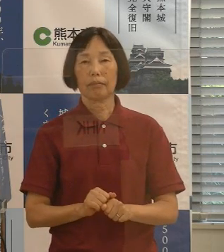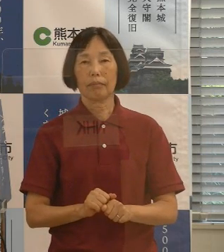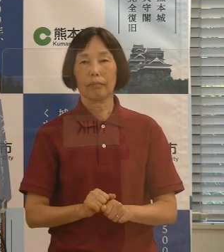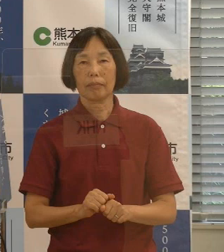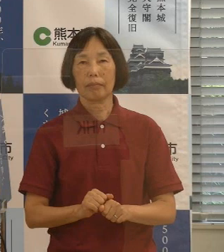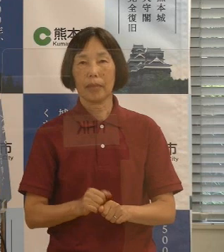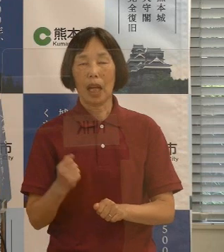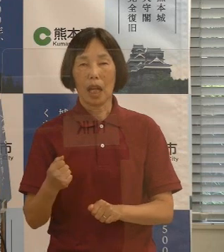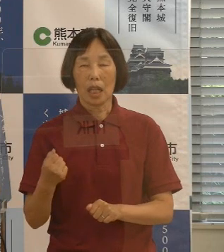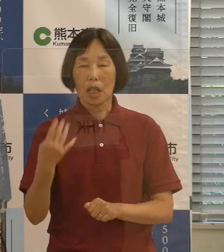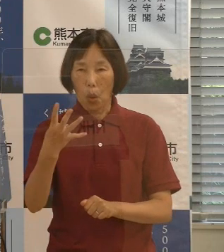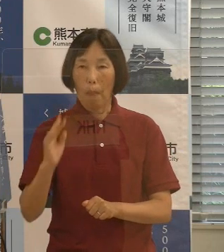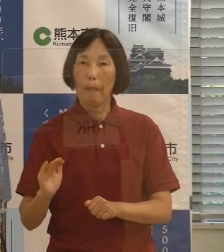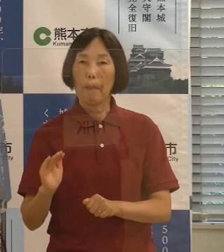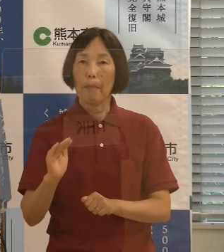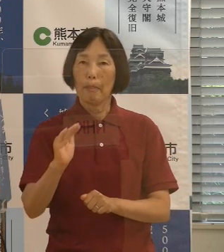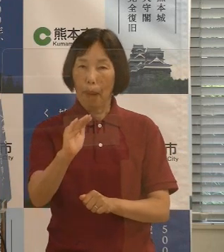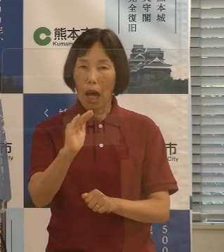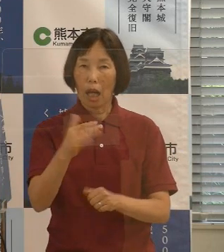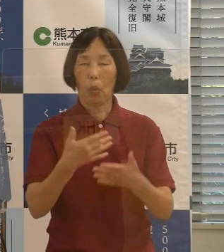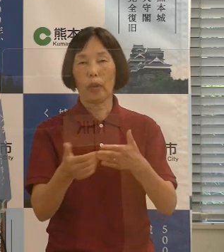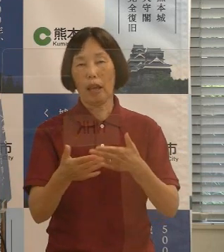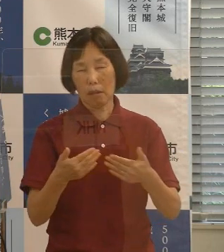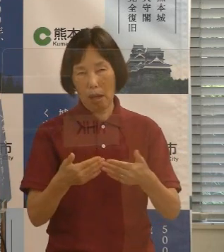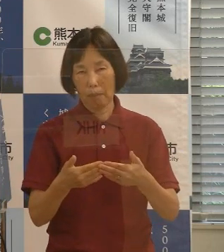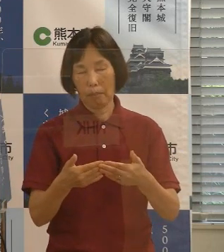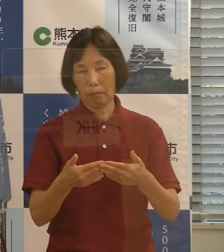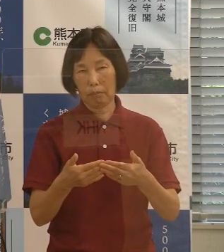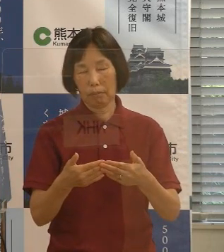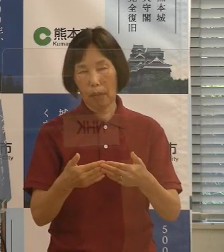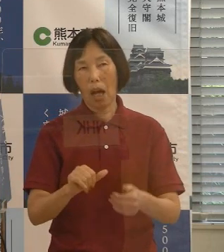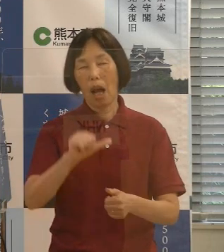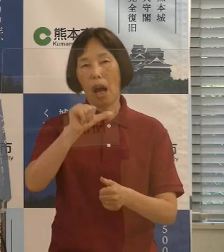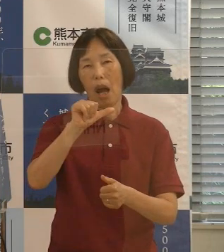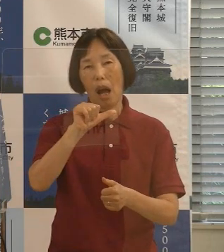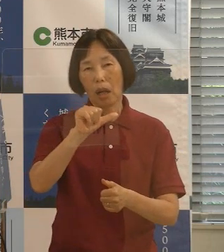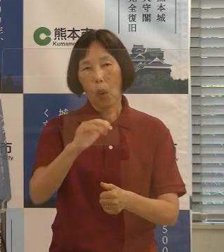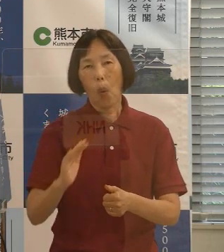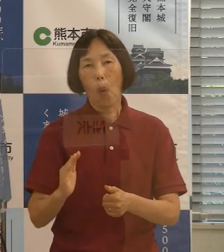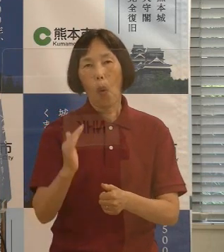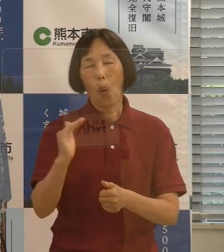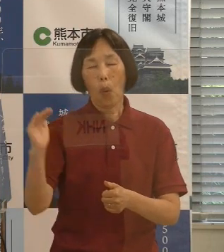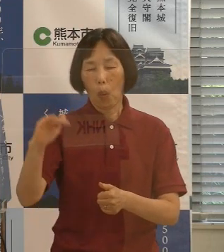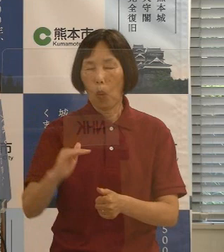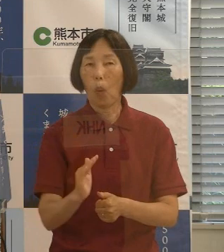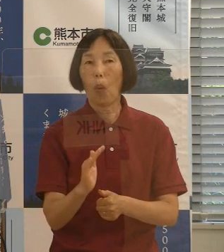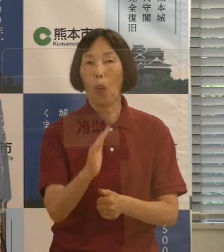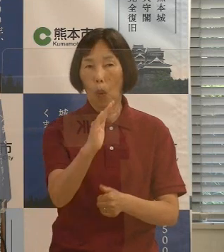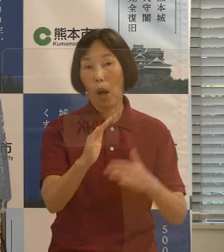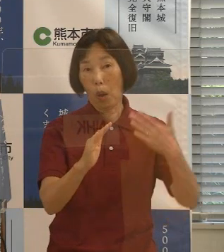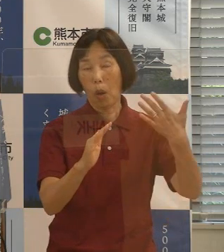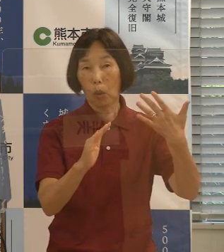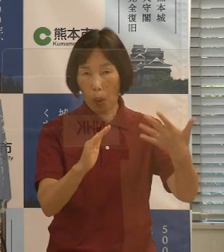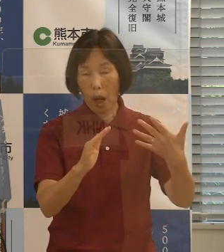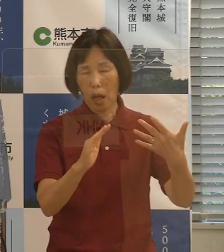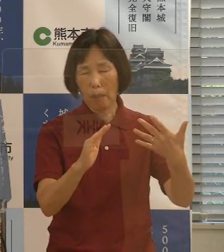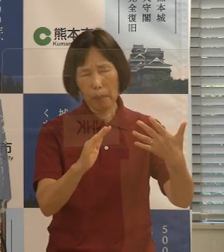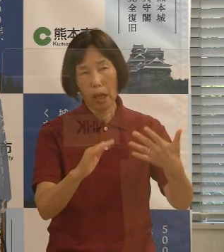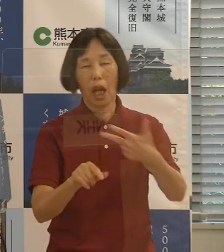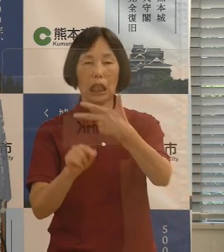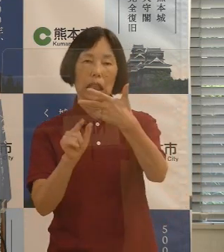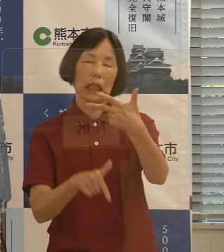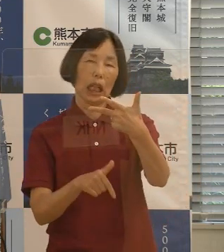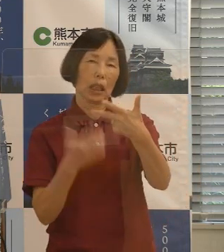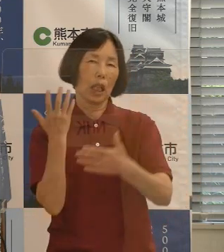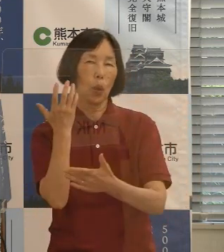第4波の経験、それからある程度第5波がこのぐらいの時期に来るということをもう7月の時点で予測を